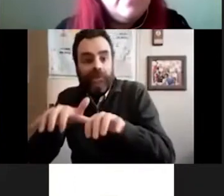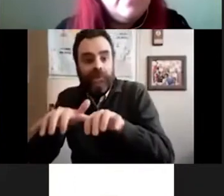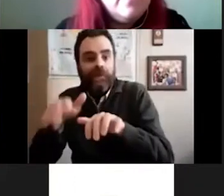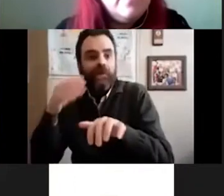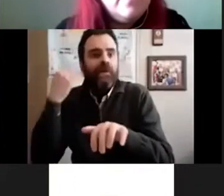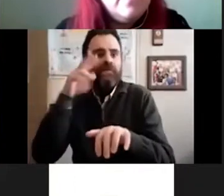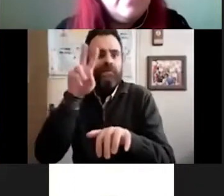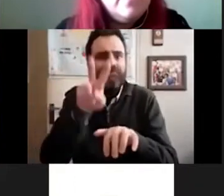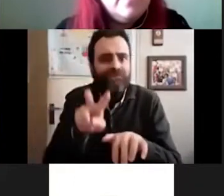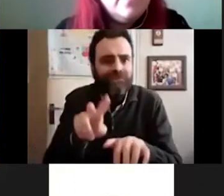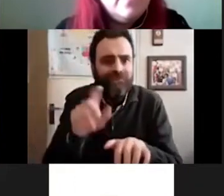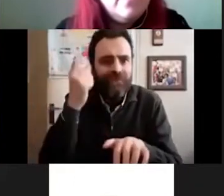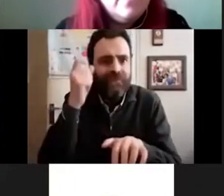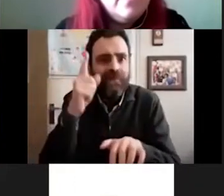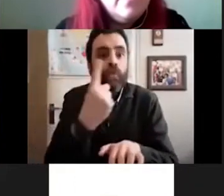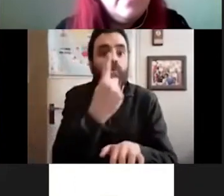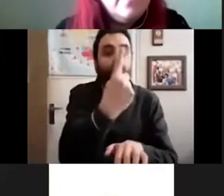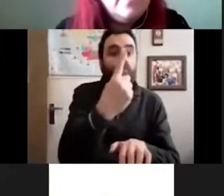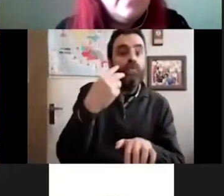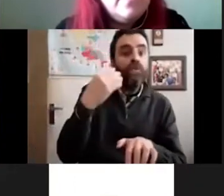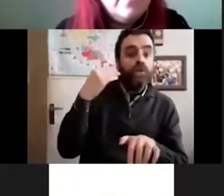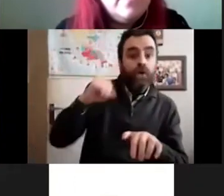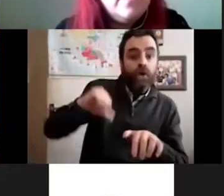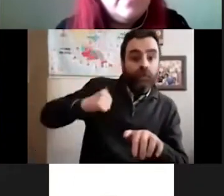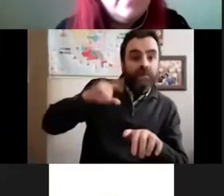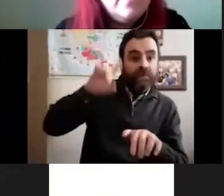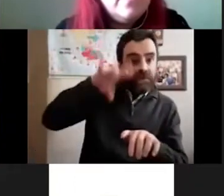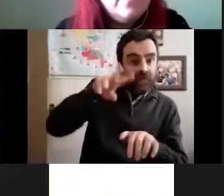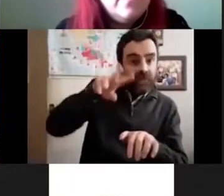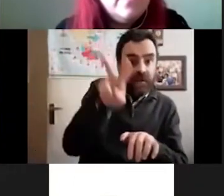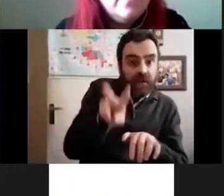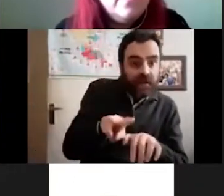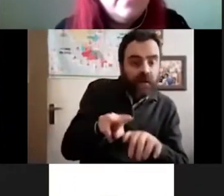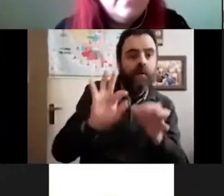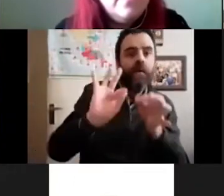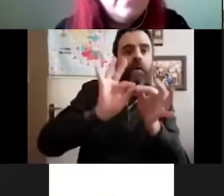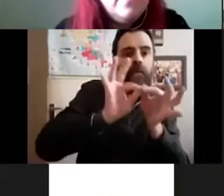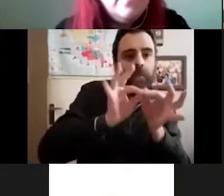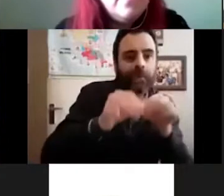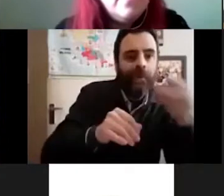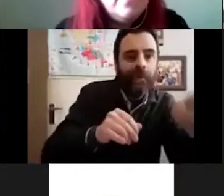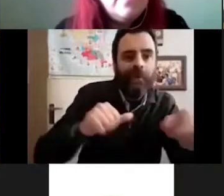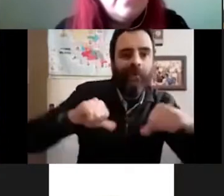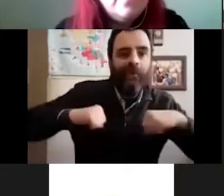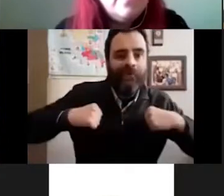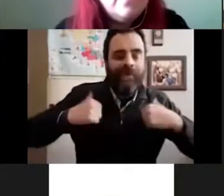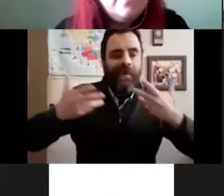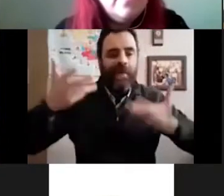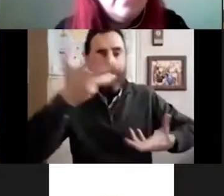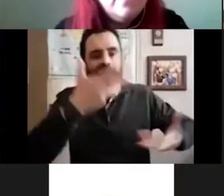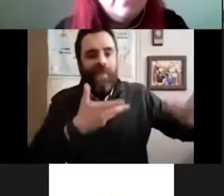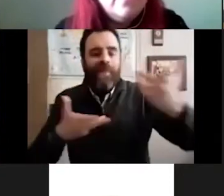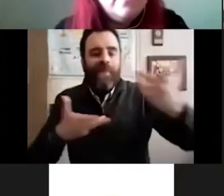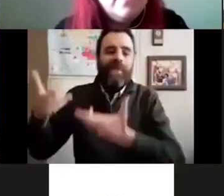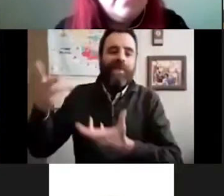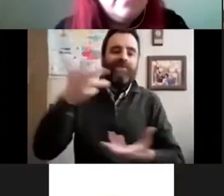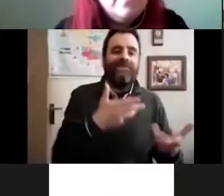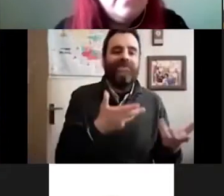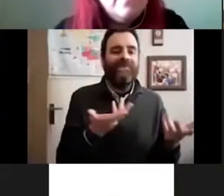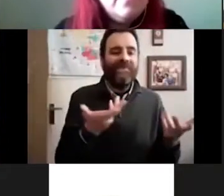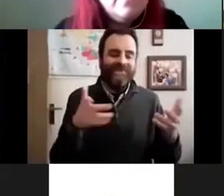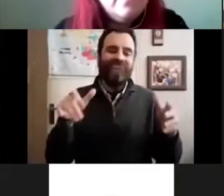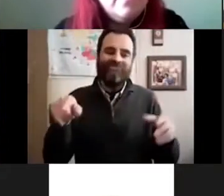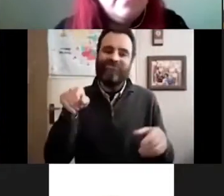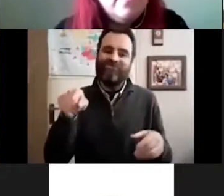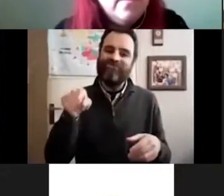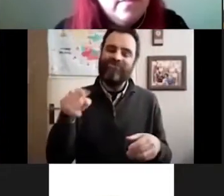el profesor sigue hablando o tiene que empezar a escribir. Entonces los niños leen y ¿qué pasa? Los jóvenes saben en su mayoría, claro,